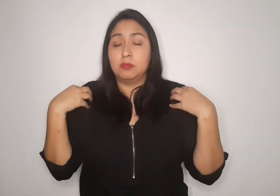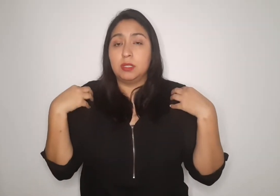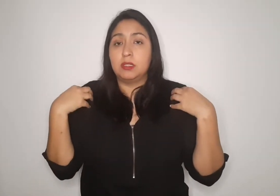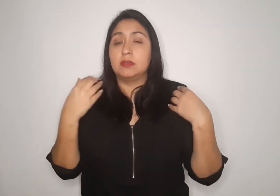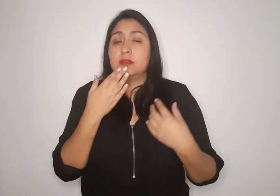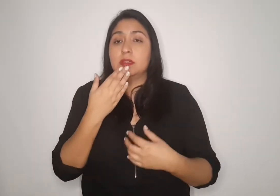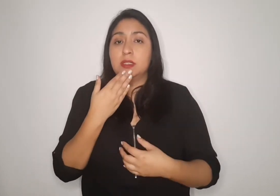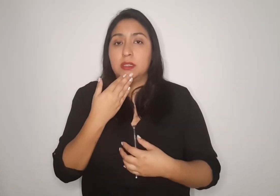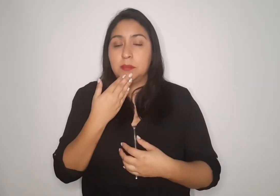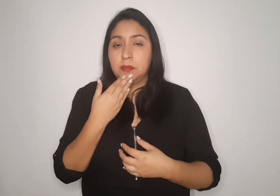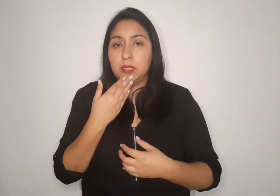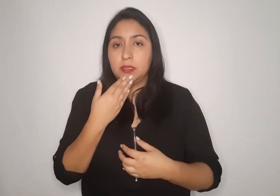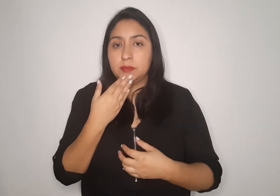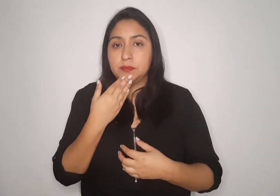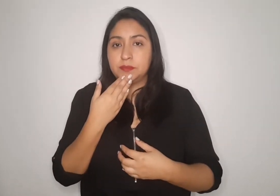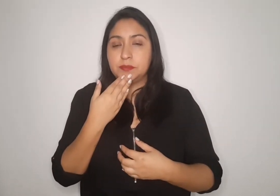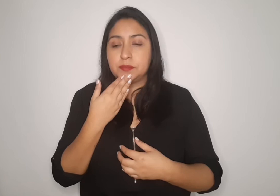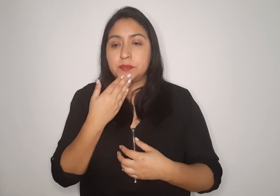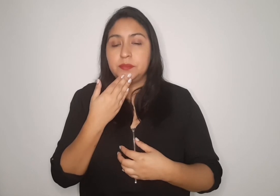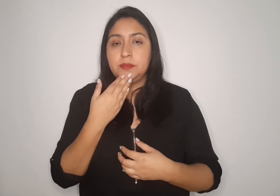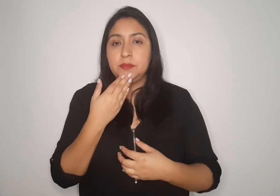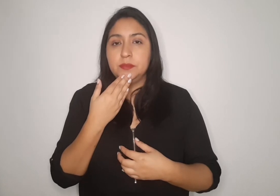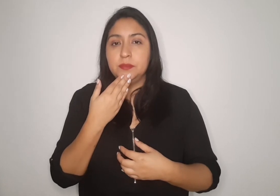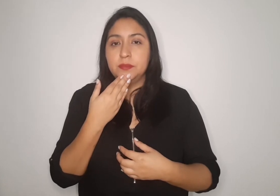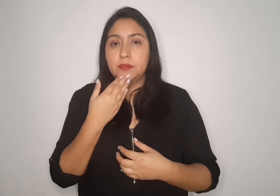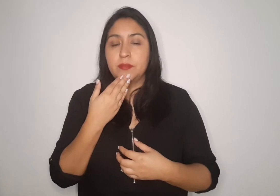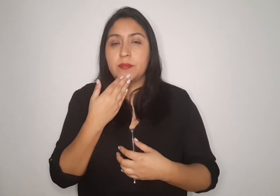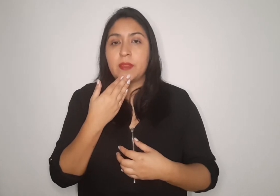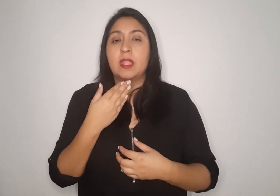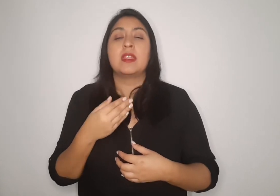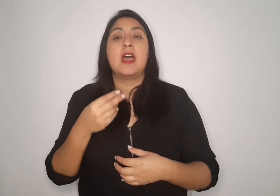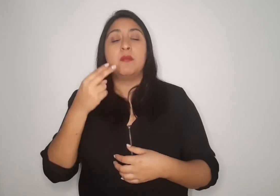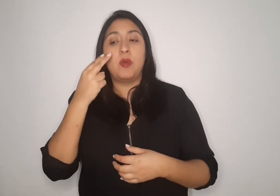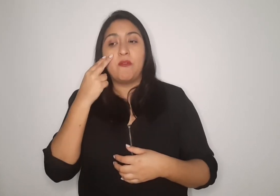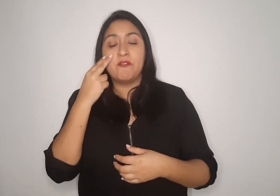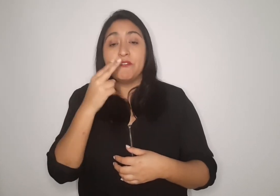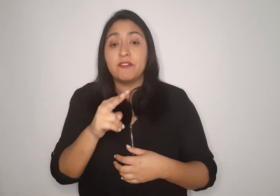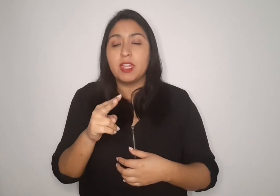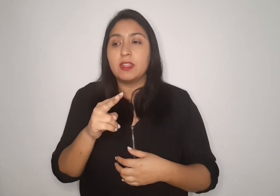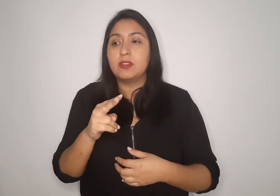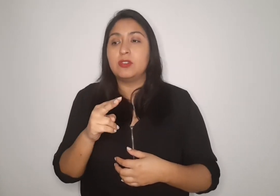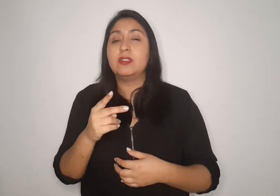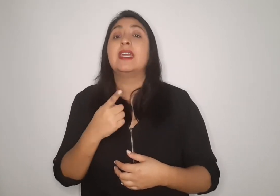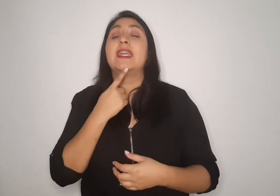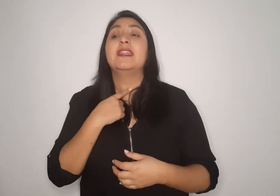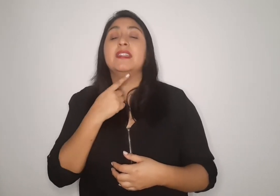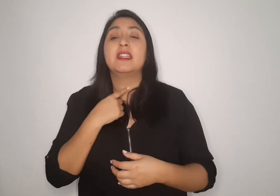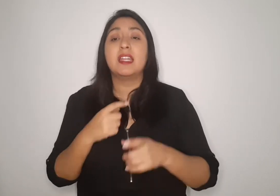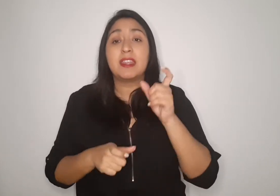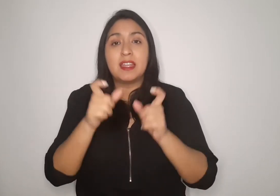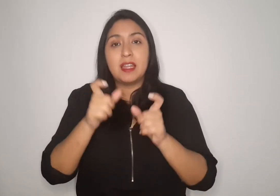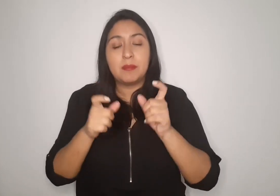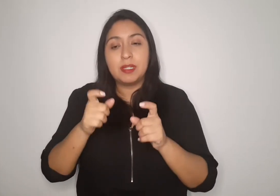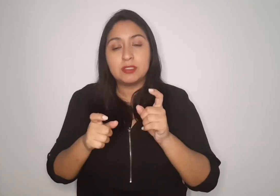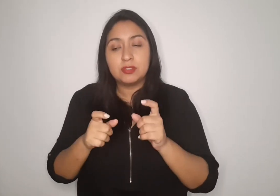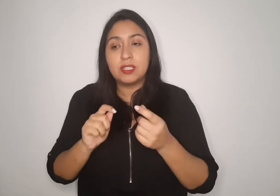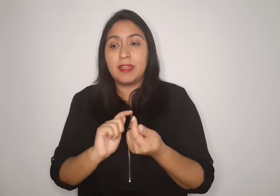iba probando cuánto estaban interesados o no realmente de hacer este cambio. Creo que sí lo